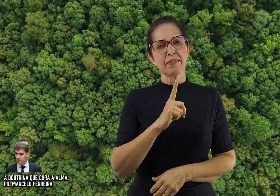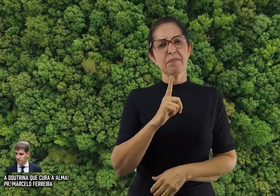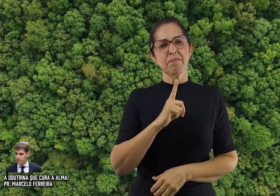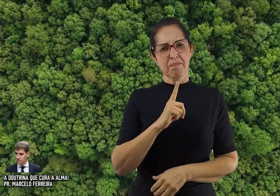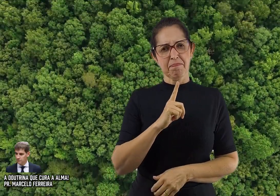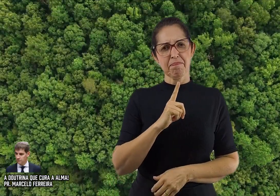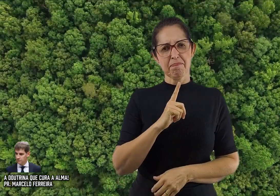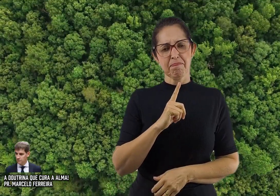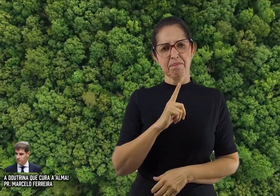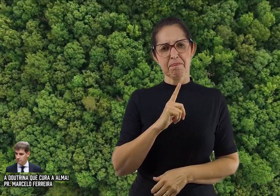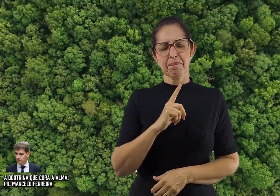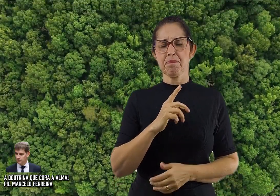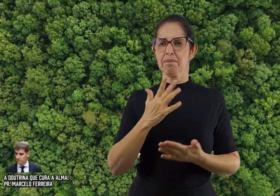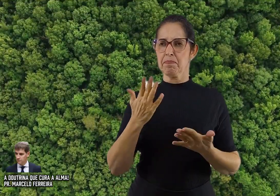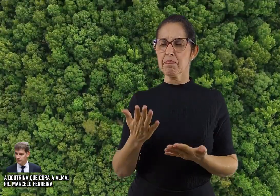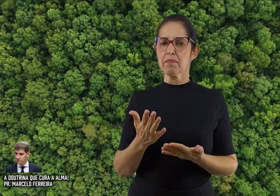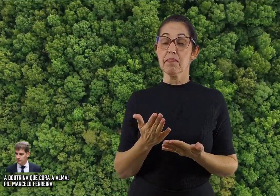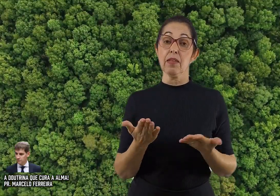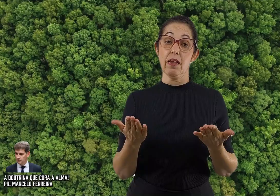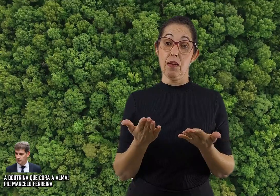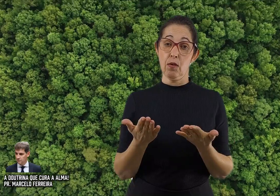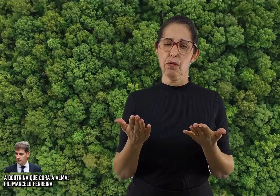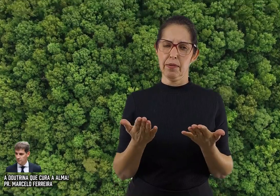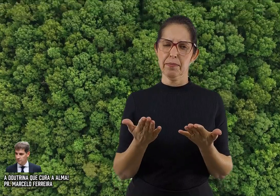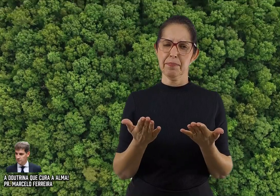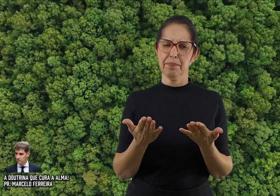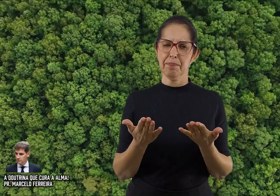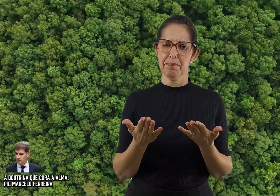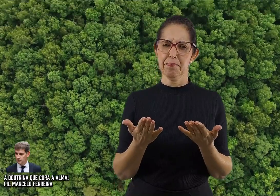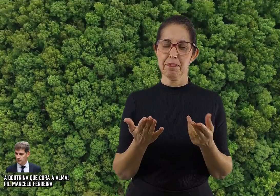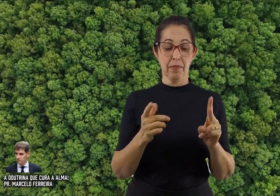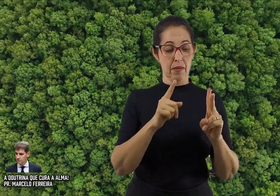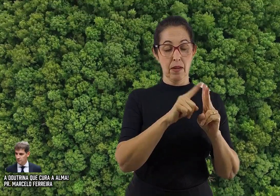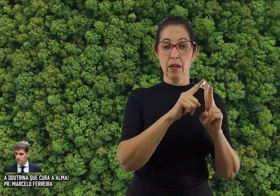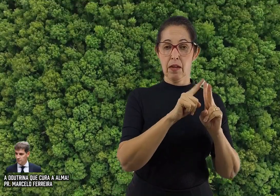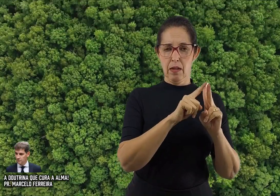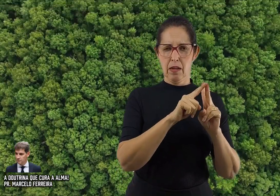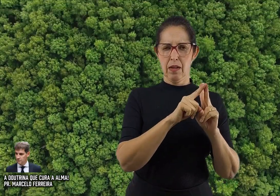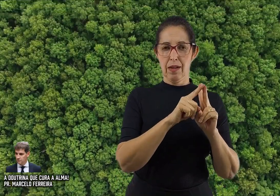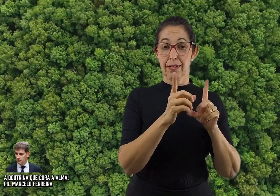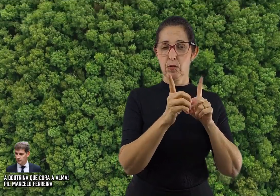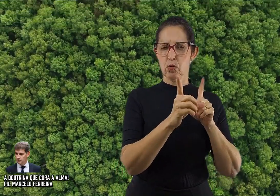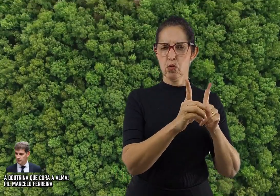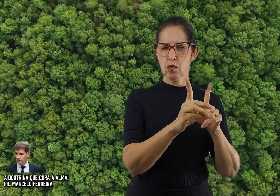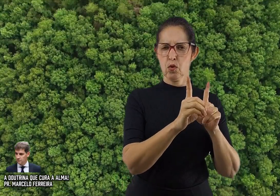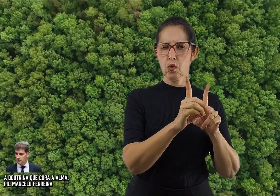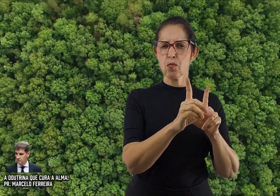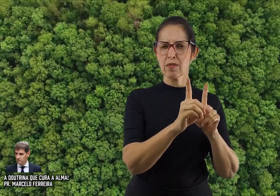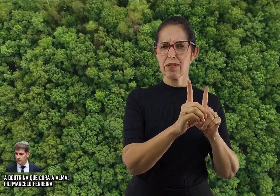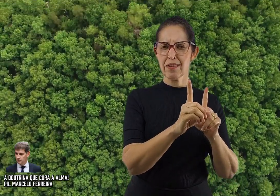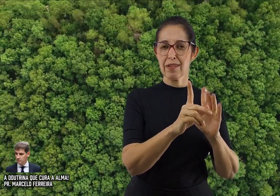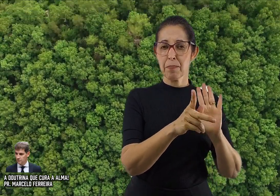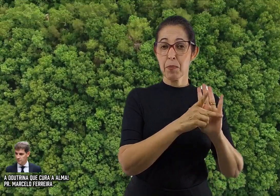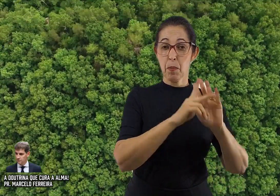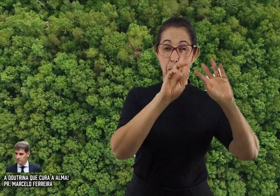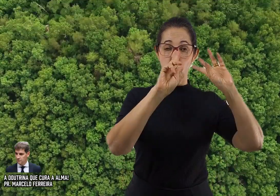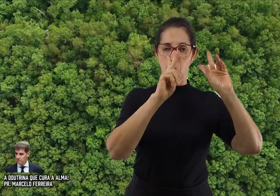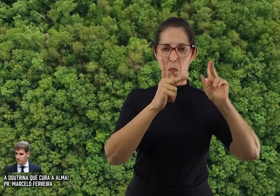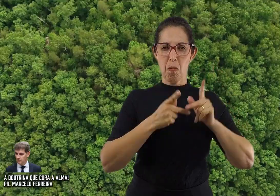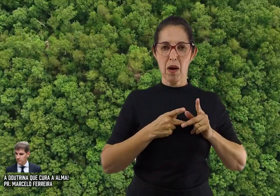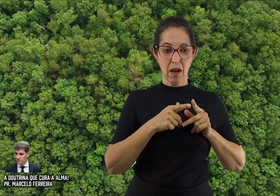Uma outra origem de doutrina, aqui é a segunda, a doutrina de homens. Mas em vão me